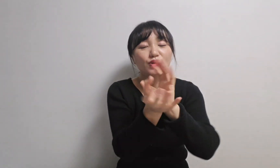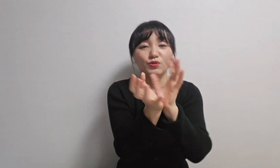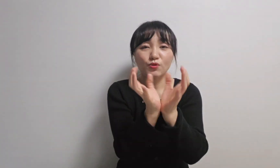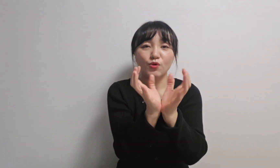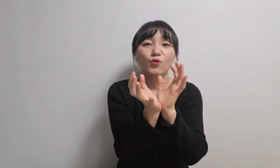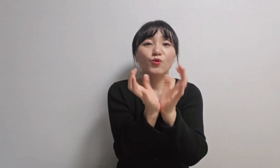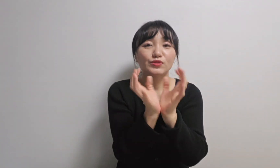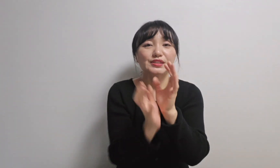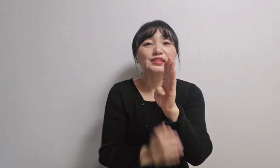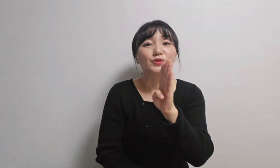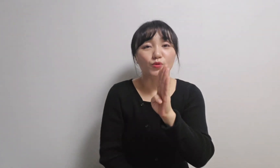피어도 꽃이 고.